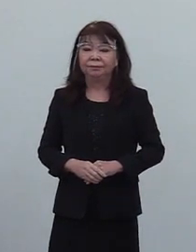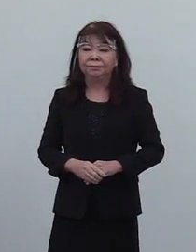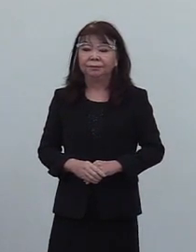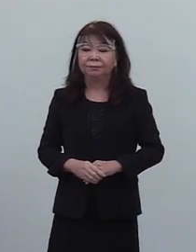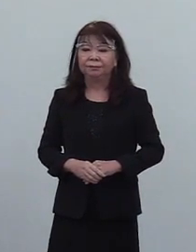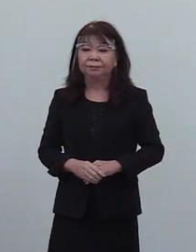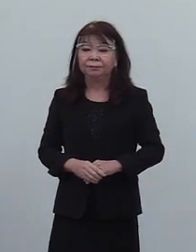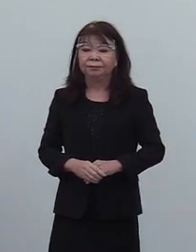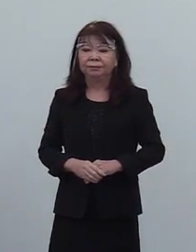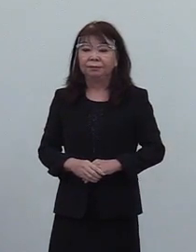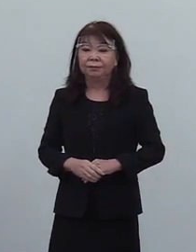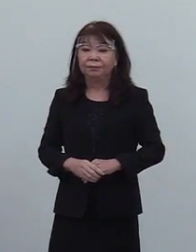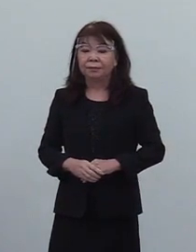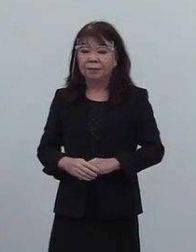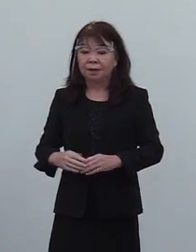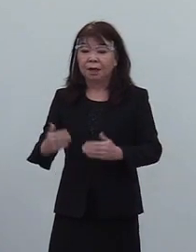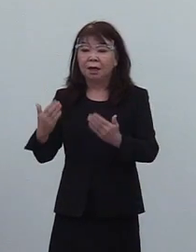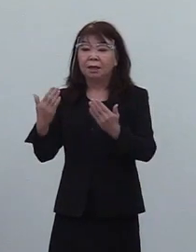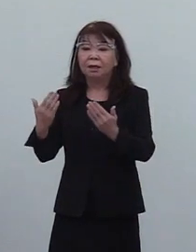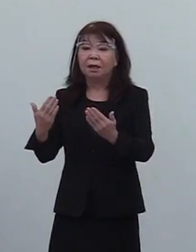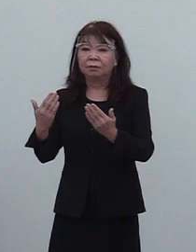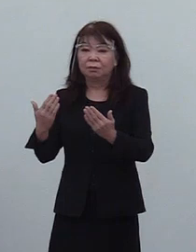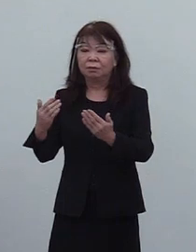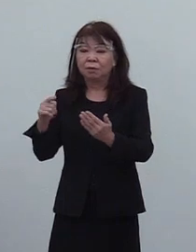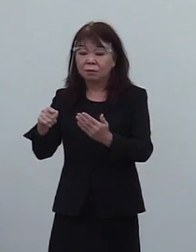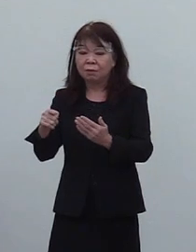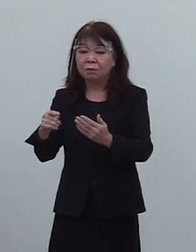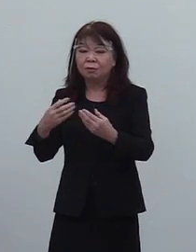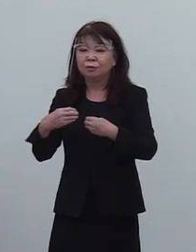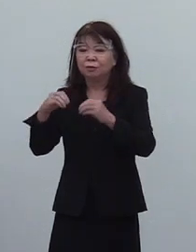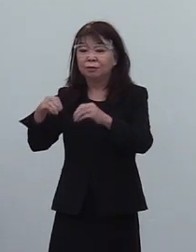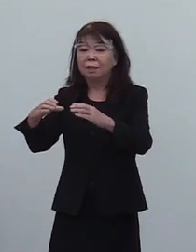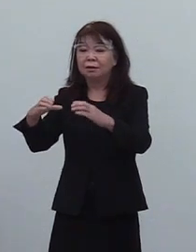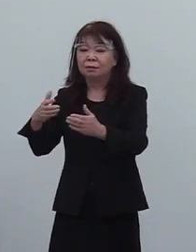こちらの学校のクラスターの関係は以上でございます。